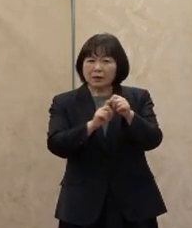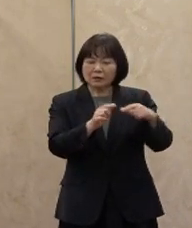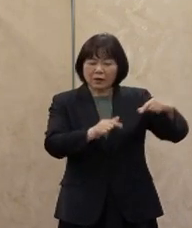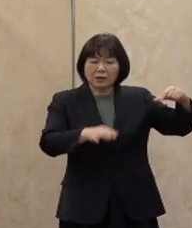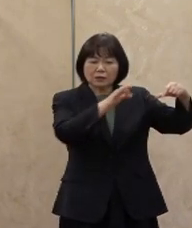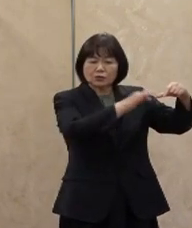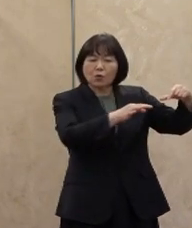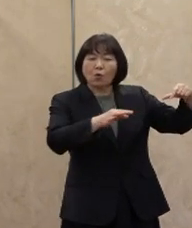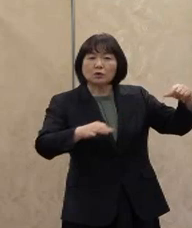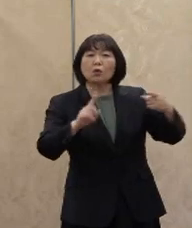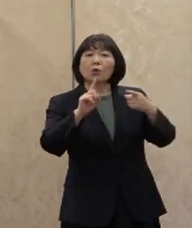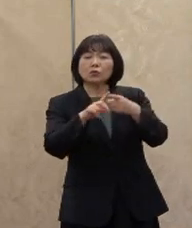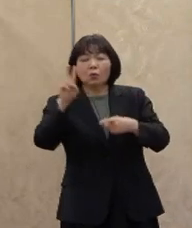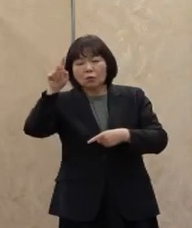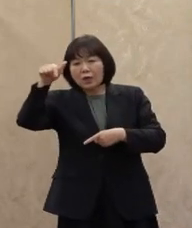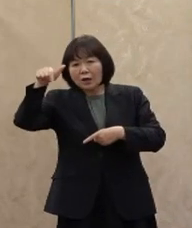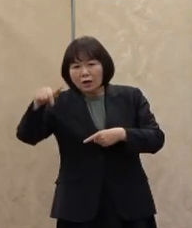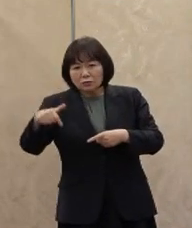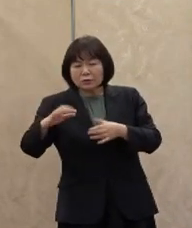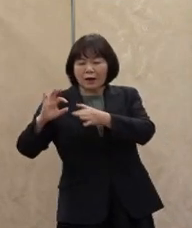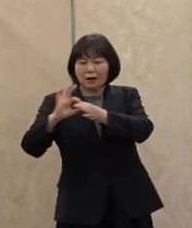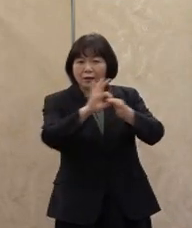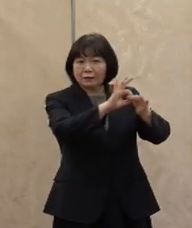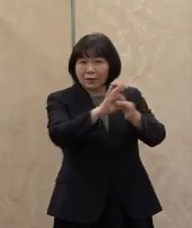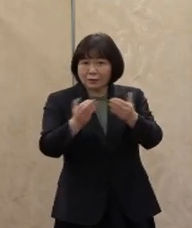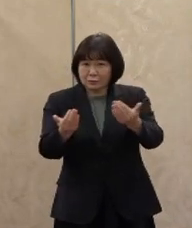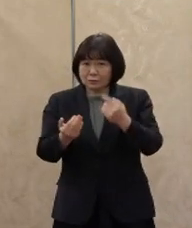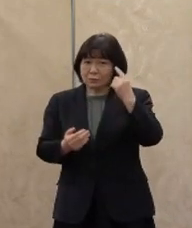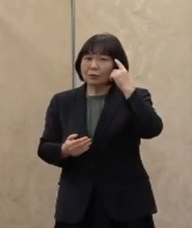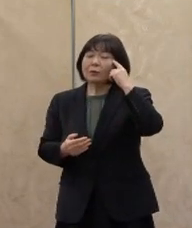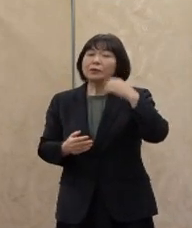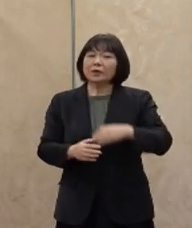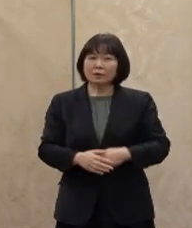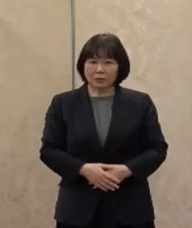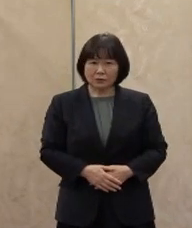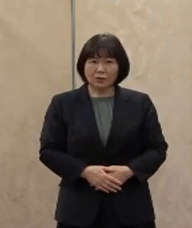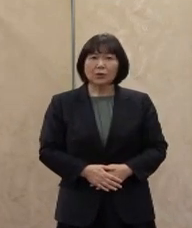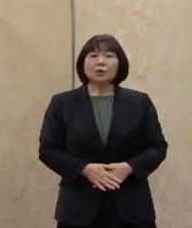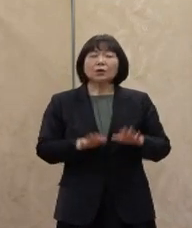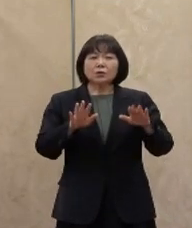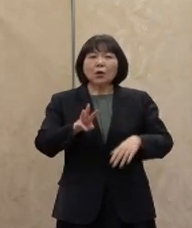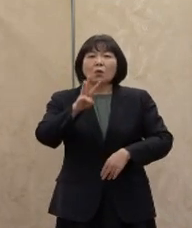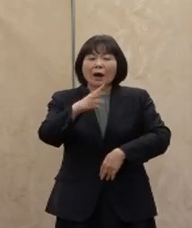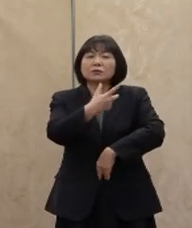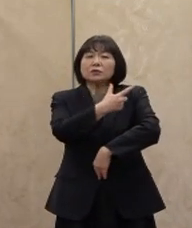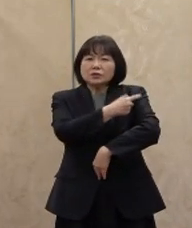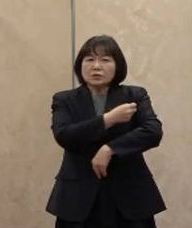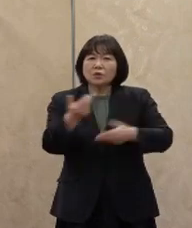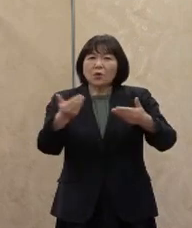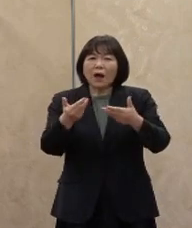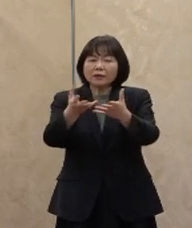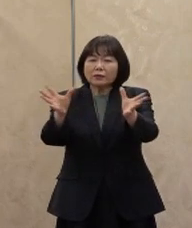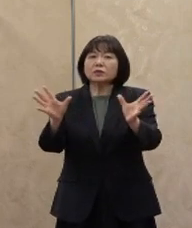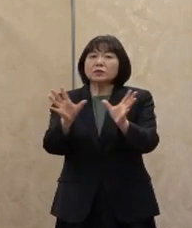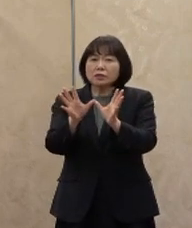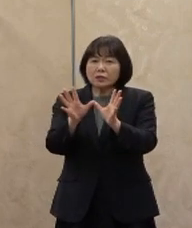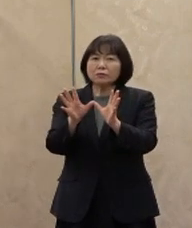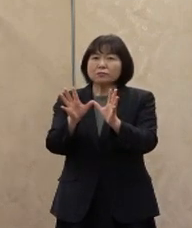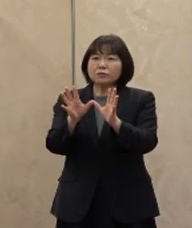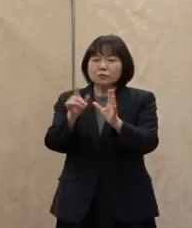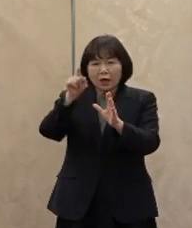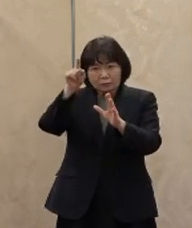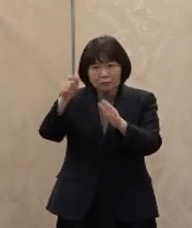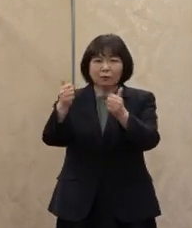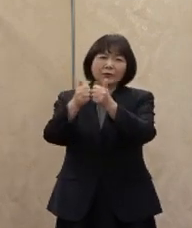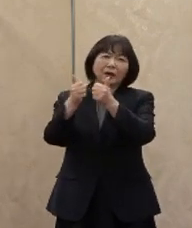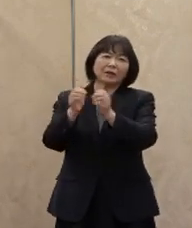連携することが重要だと思っています。なので、まあ、本日このワクチンのワーキングチーム第1回の会議が、市町村との会議が今行